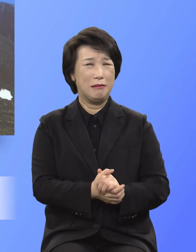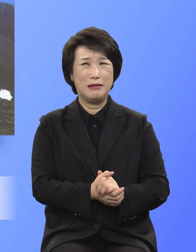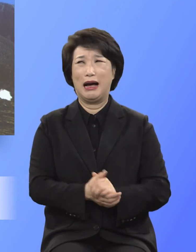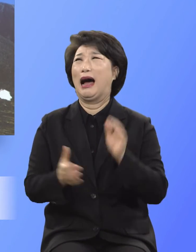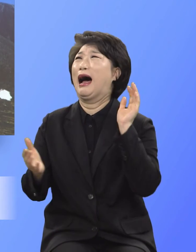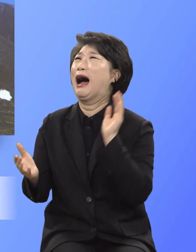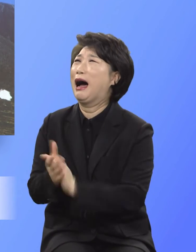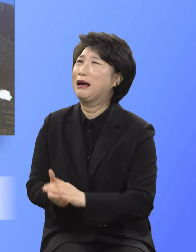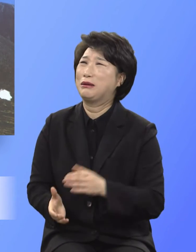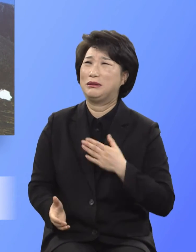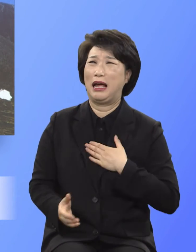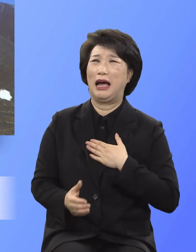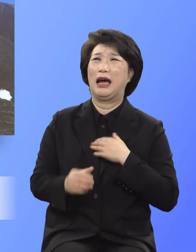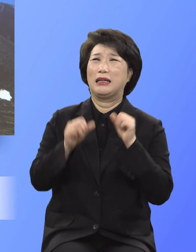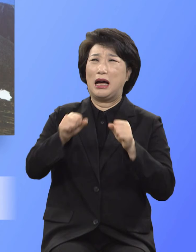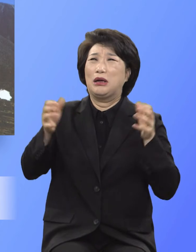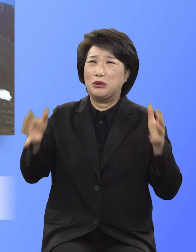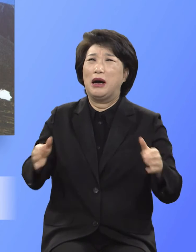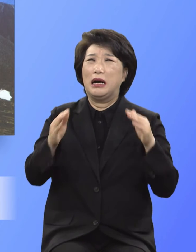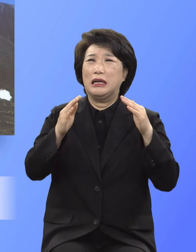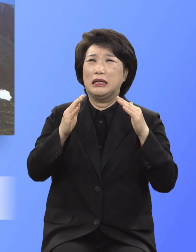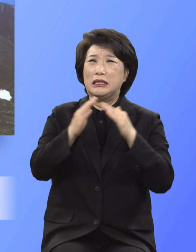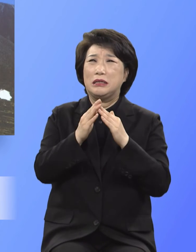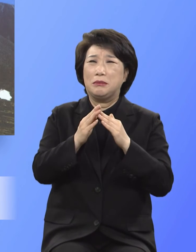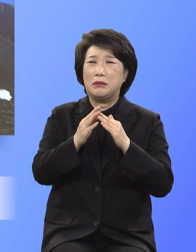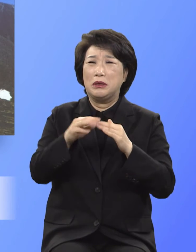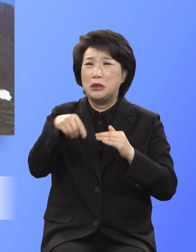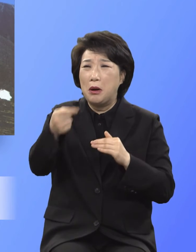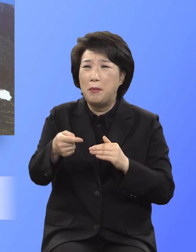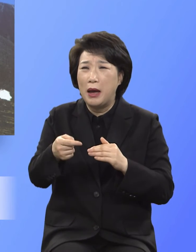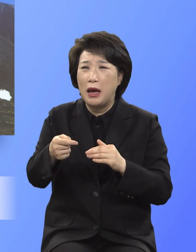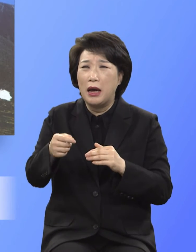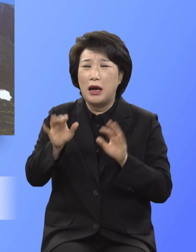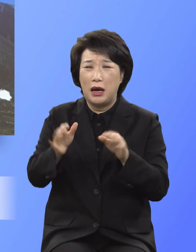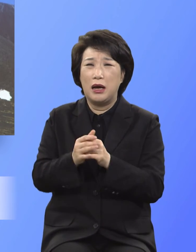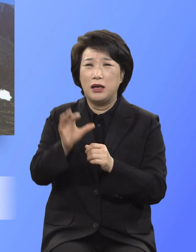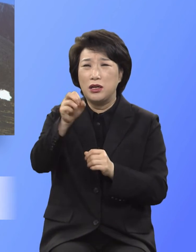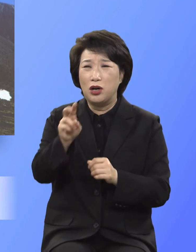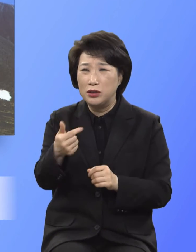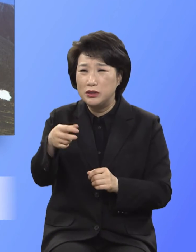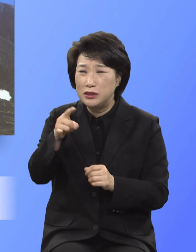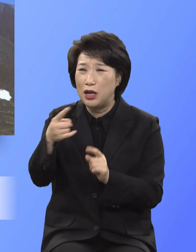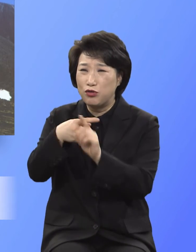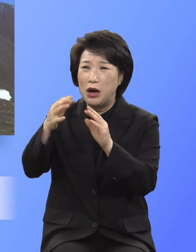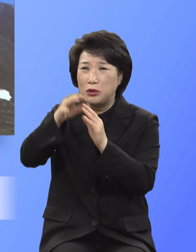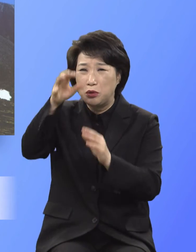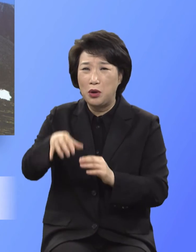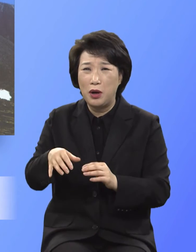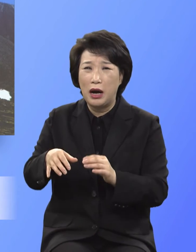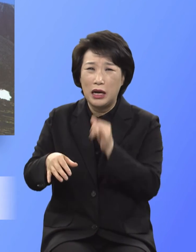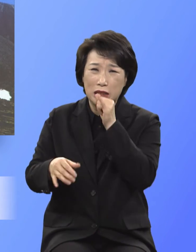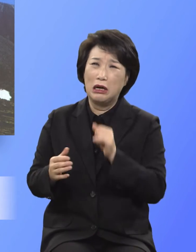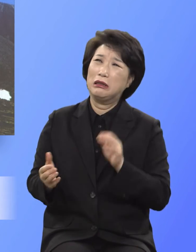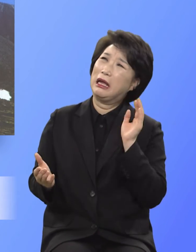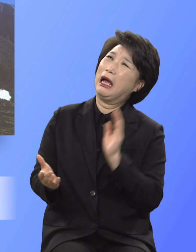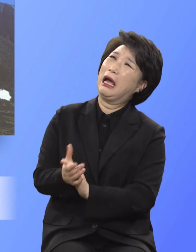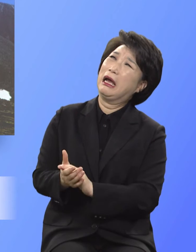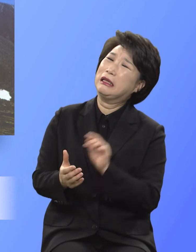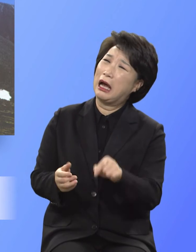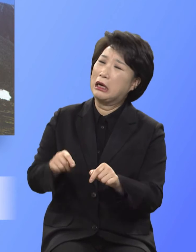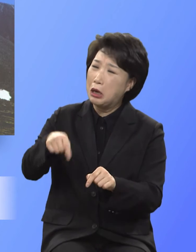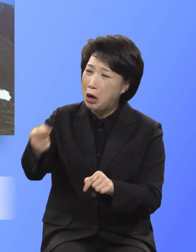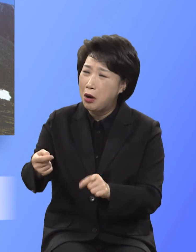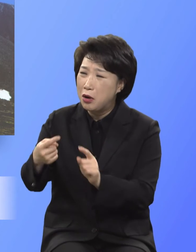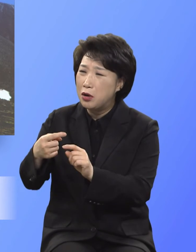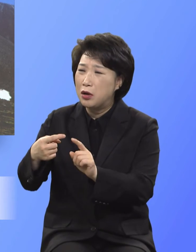우리 담 옆에 연세중학교가 있었는데 내가 그 앞에서 버스를 얼마나 많이 타고